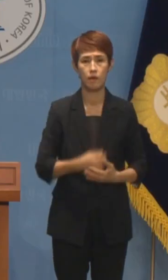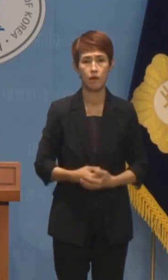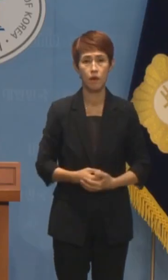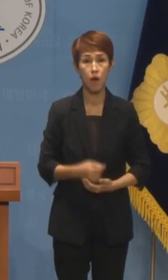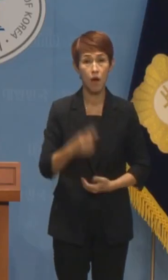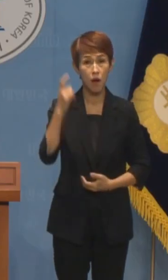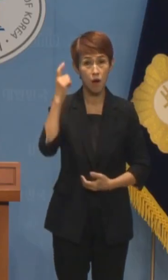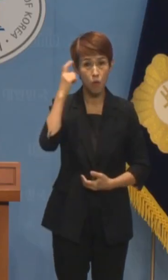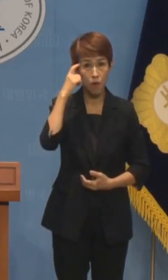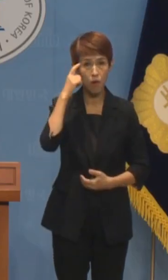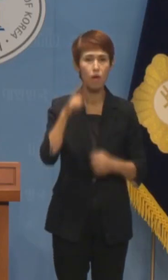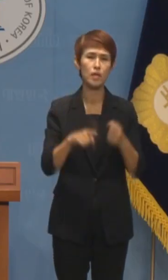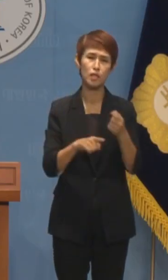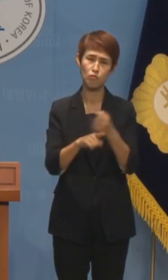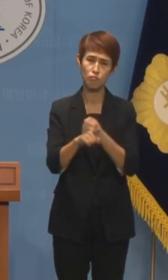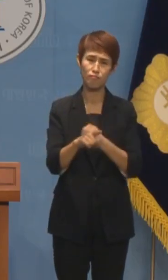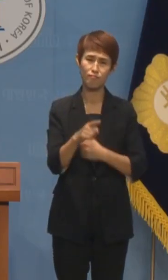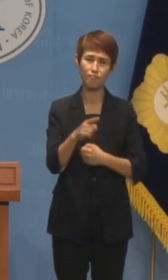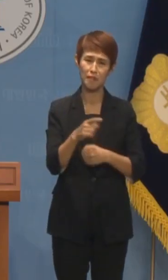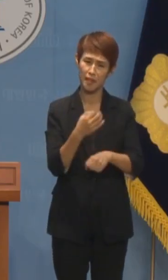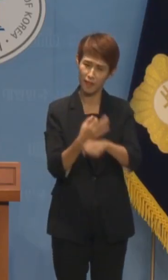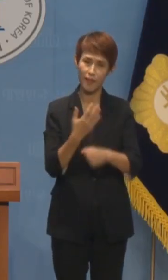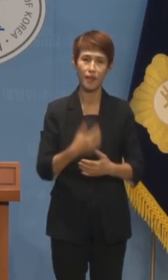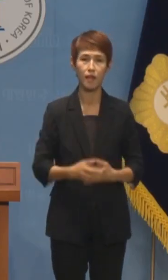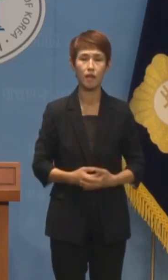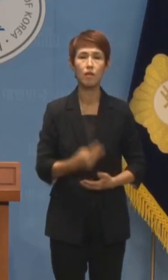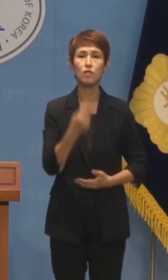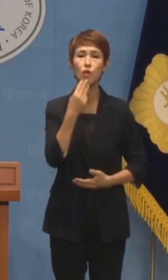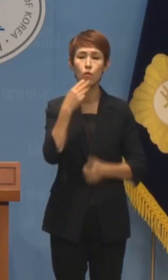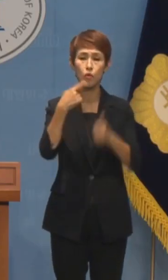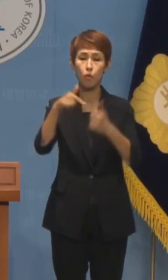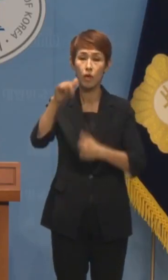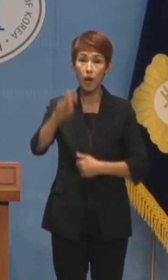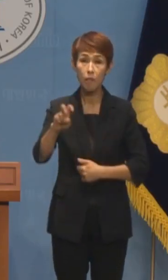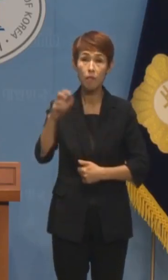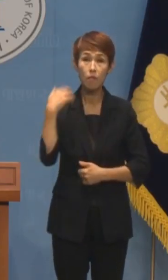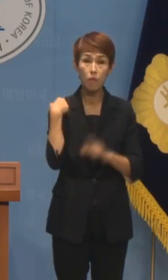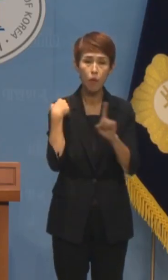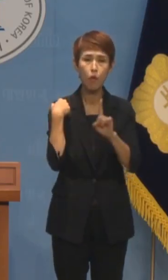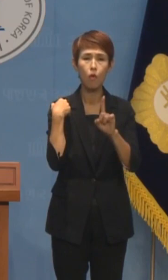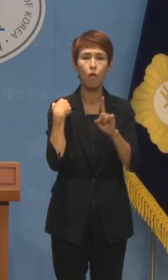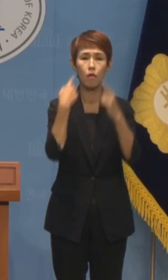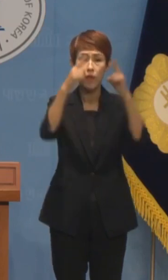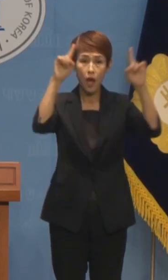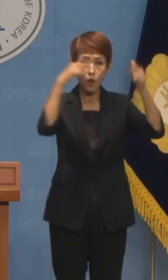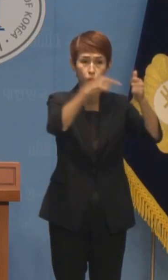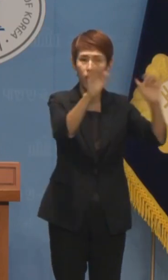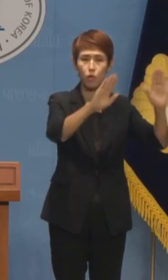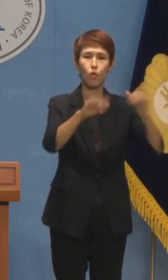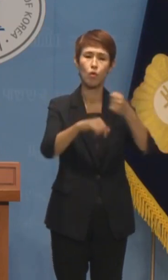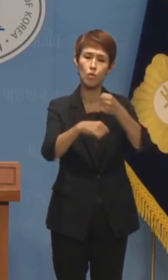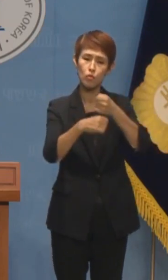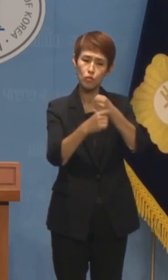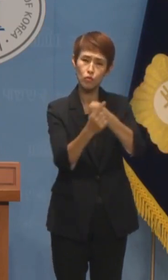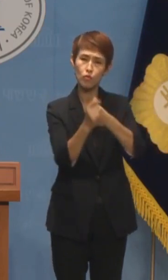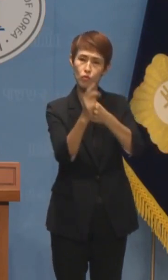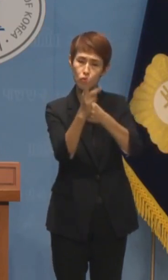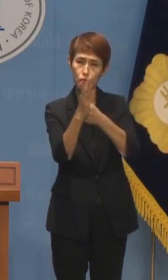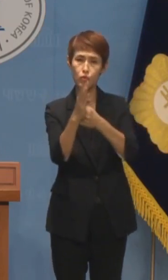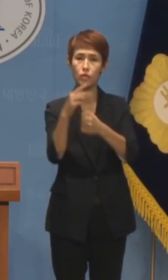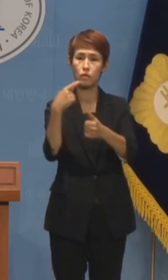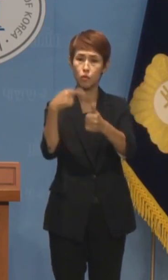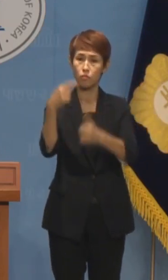이유는 지극히 간단합니다. 서울교육감은 고등교육이 아니라 유초등 교육을 통할하는